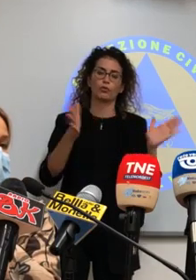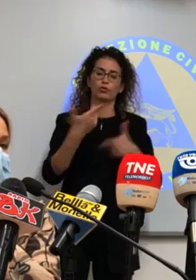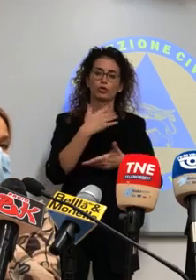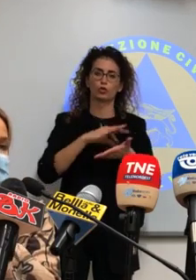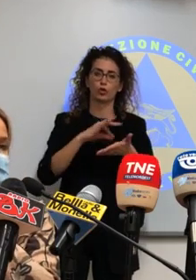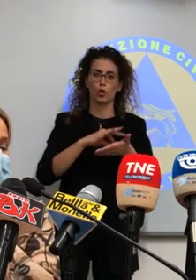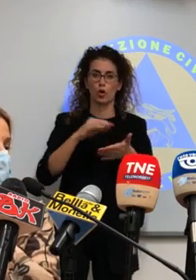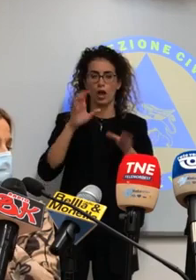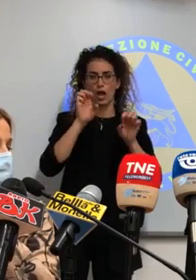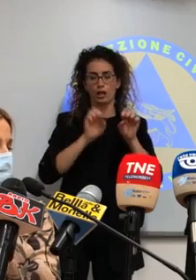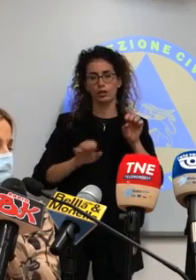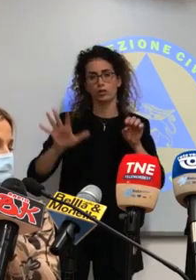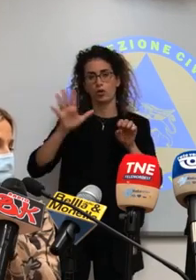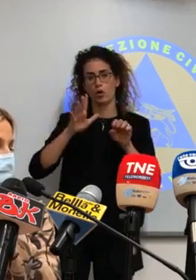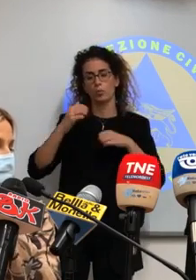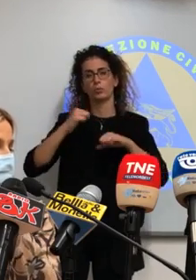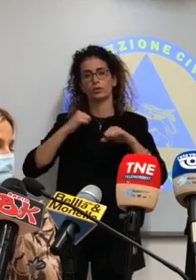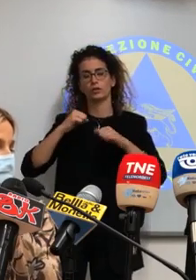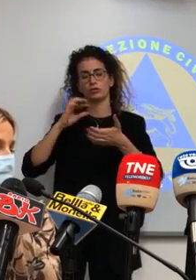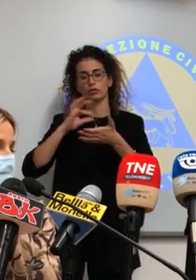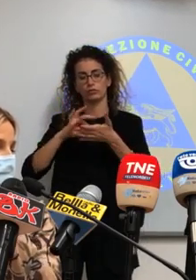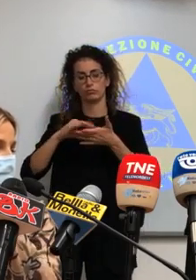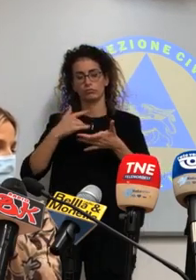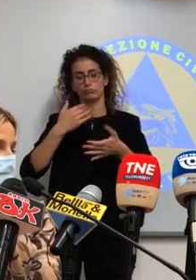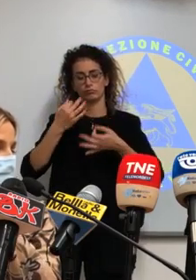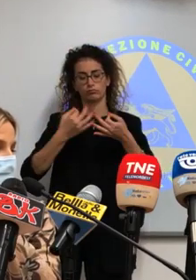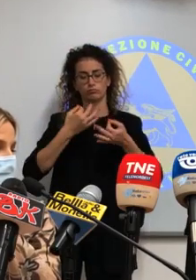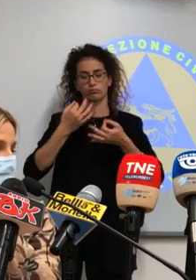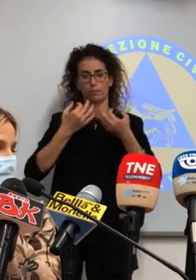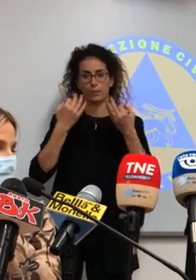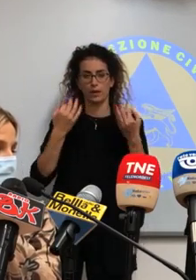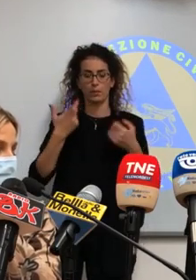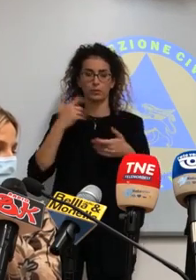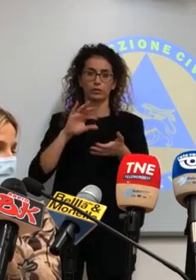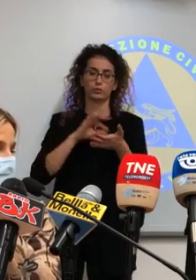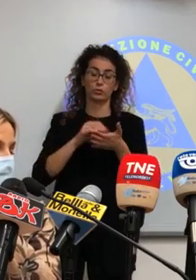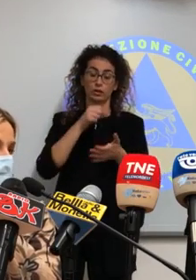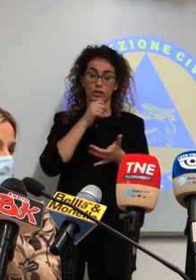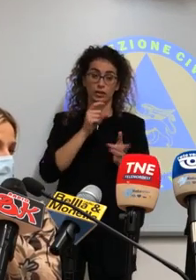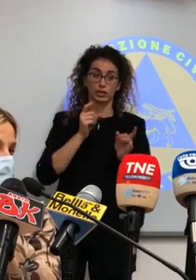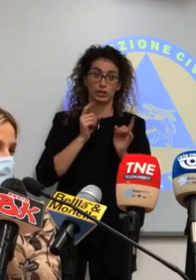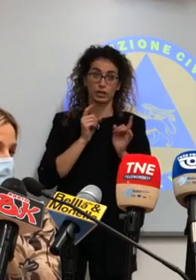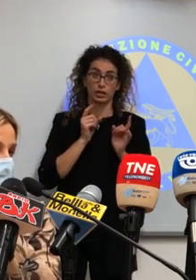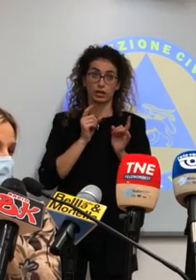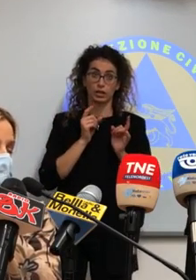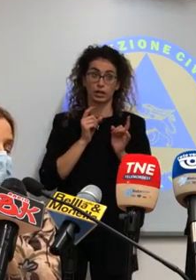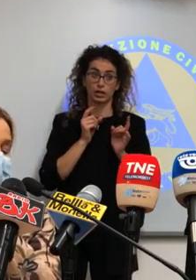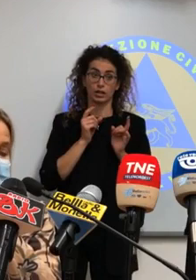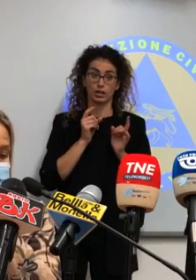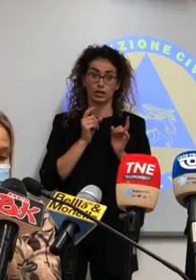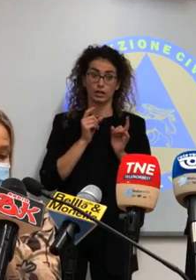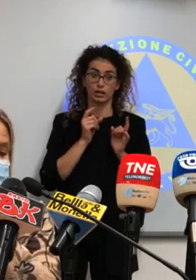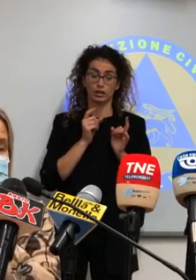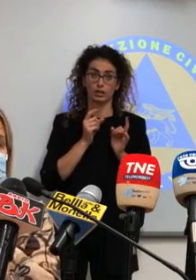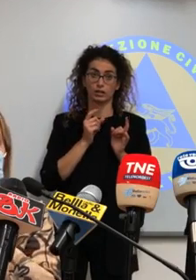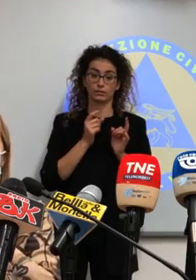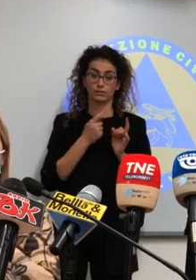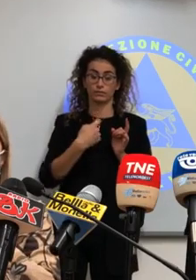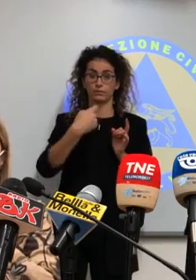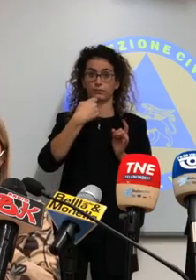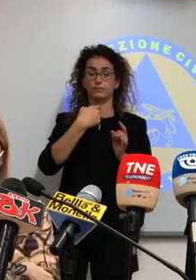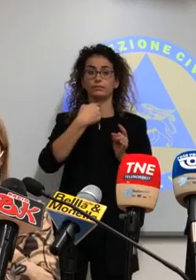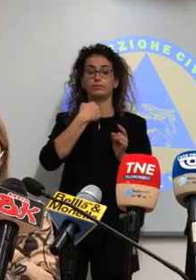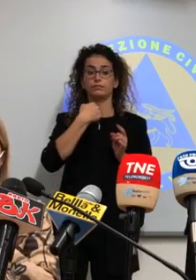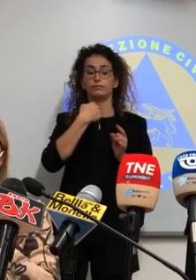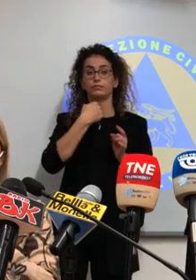spiegato tutto il sistema, perché sapete che nelle scuole sentinella il prelievo viene fatto tramite il tappone salivare, per